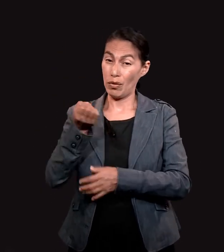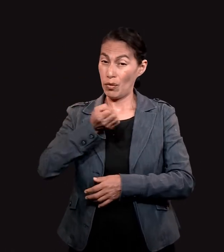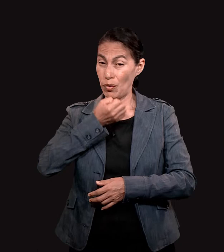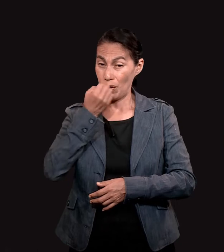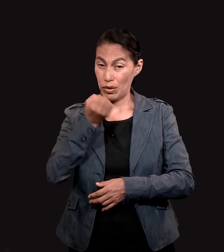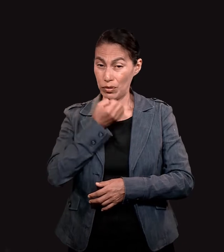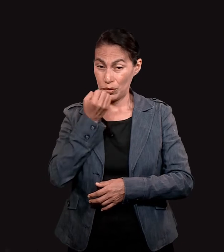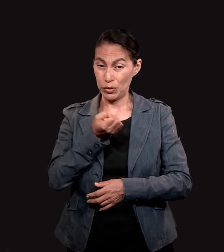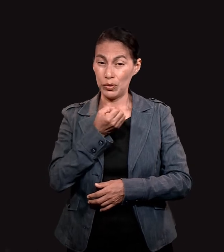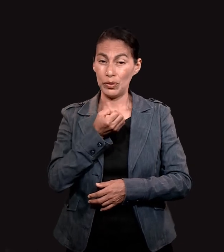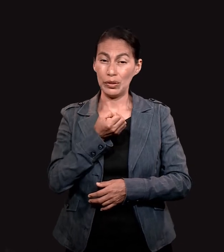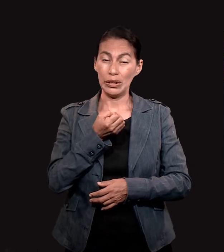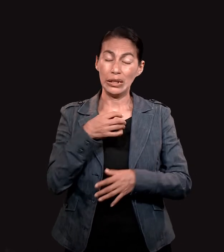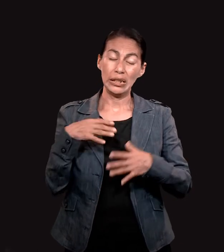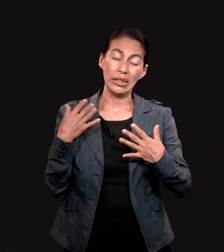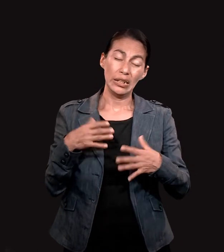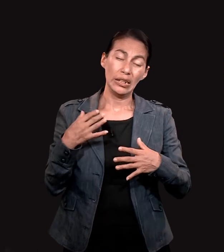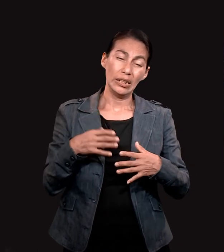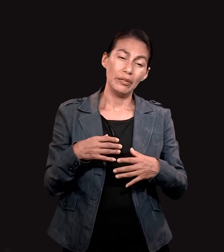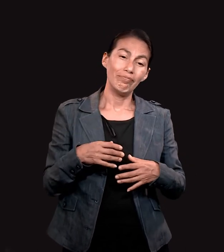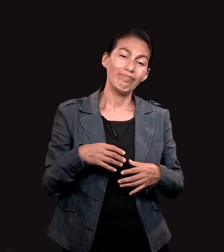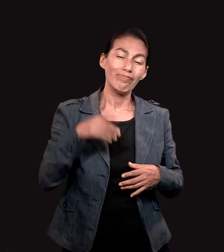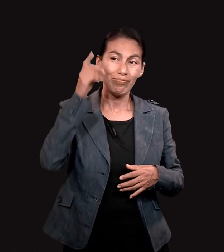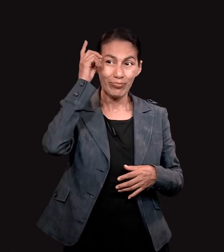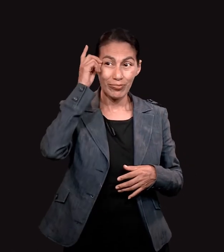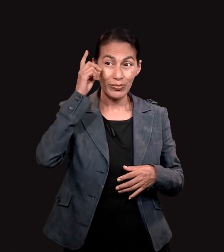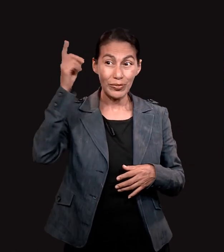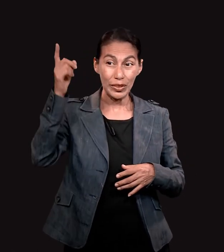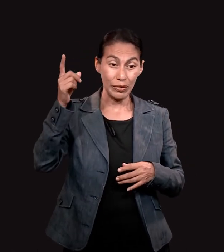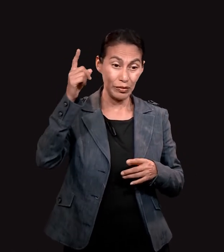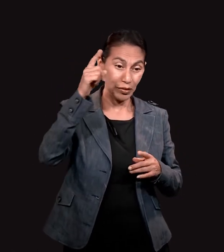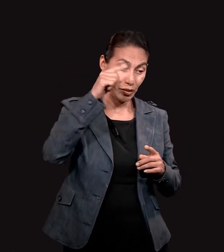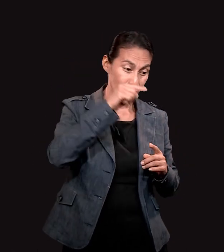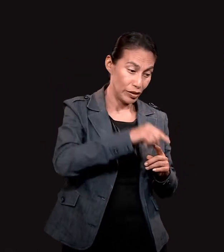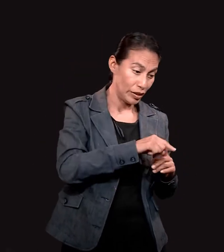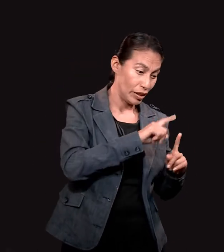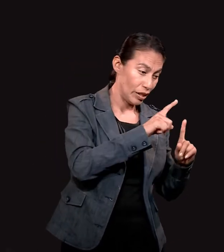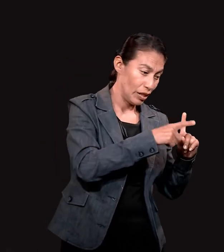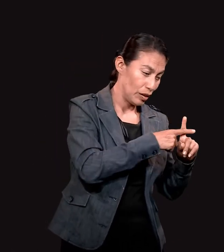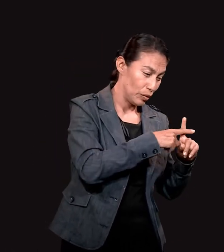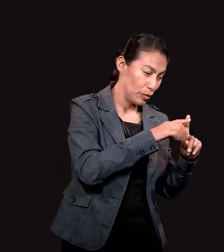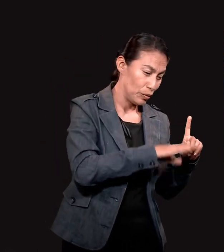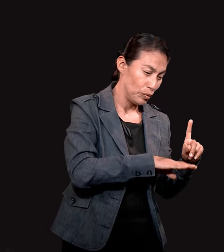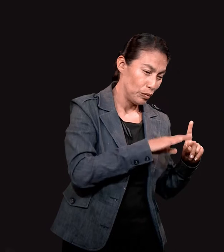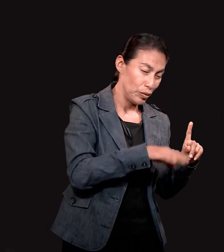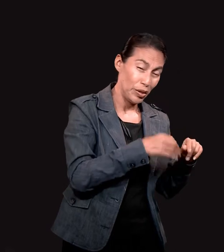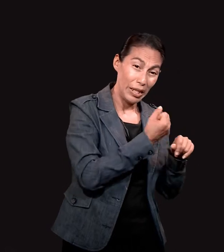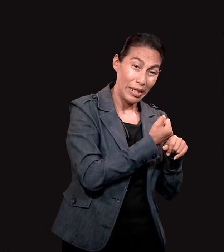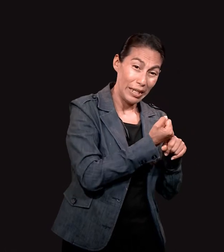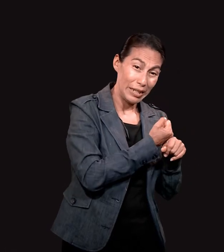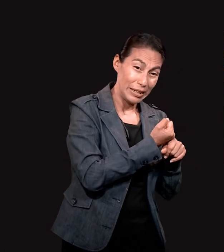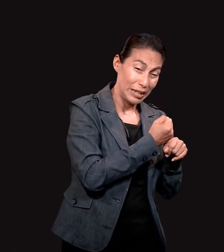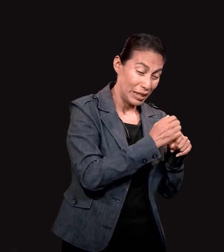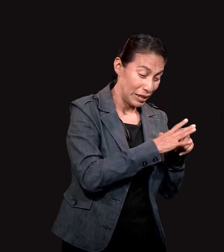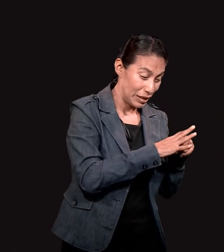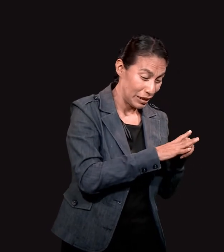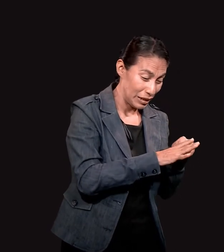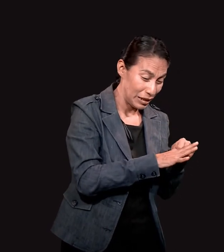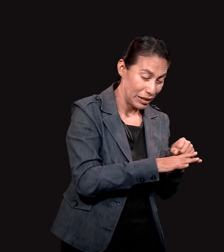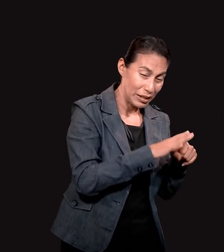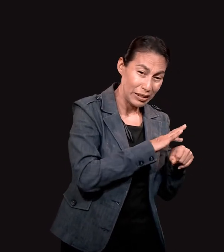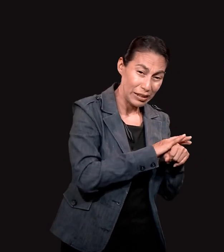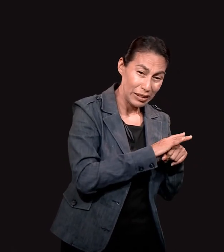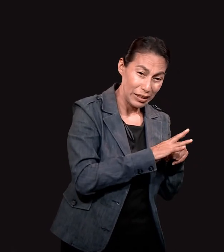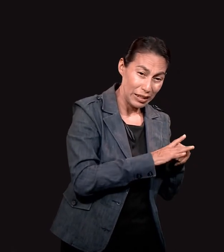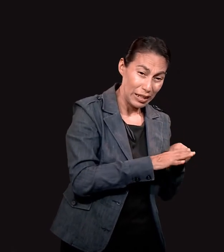se pagó por la oración ya fue inmenso, infinito. La sangre del Cordero para dar acceso hasta el trono